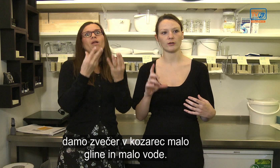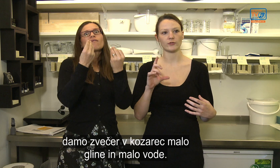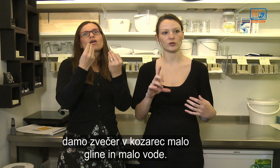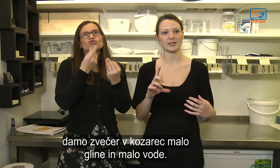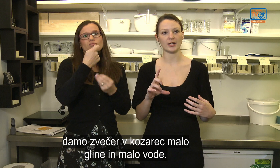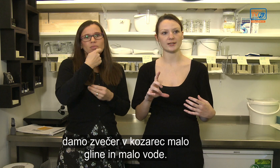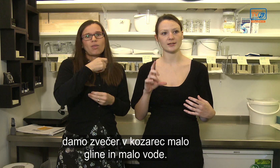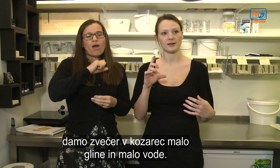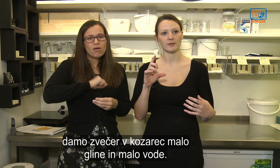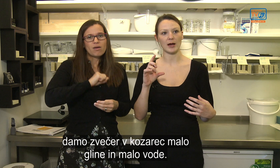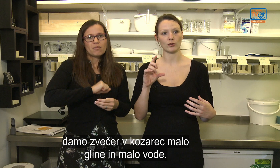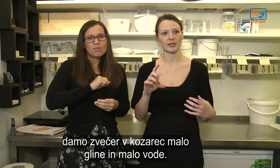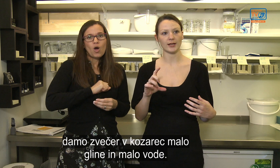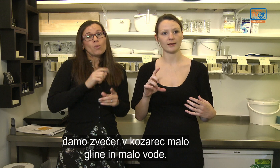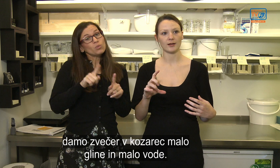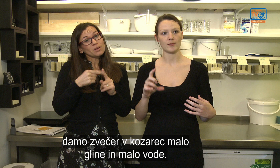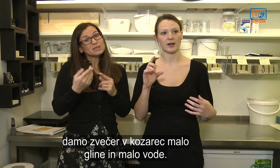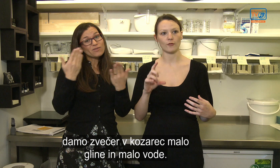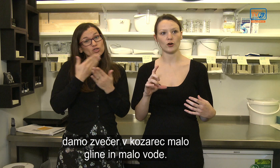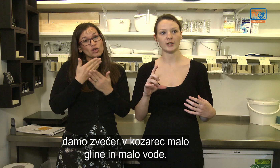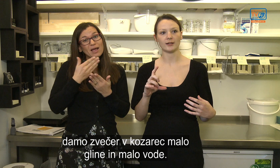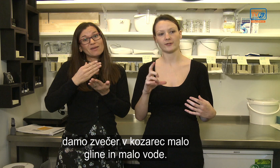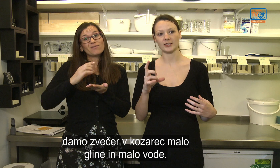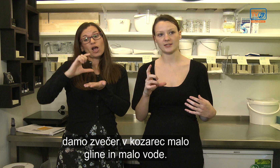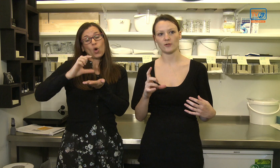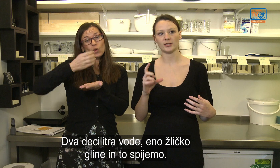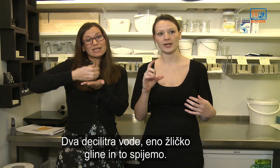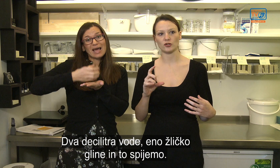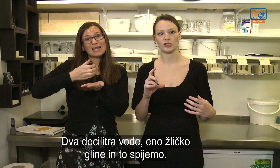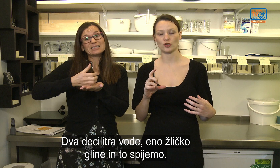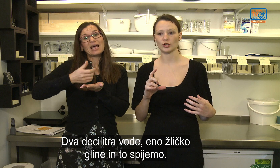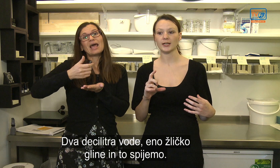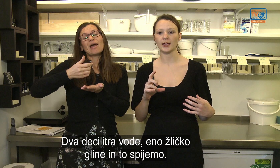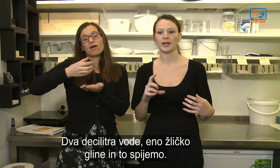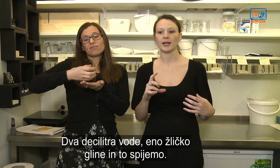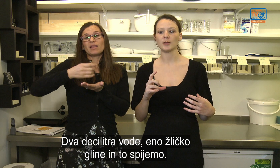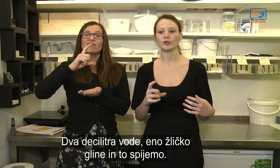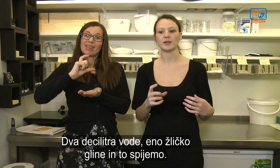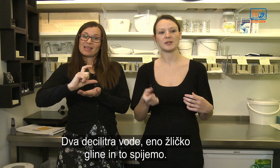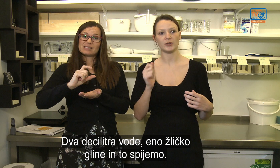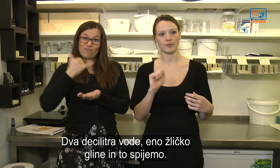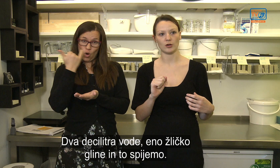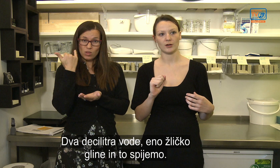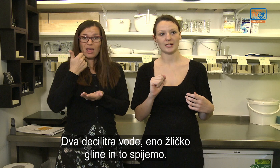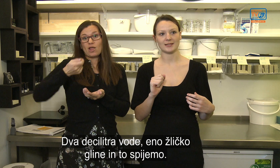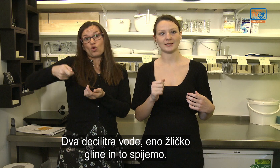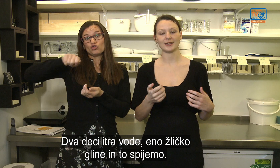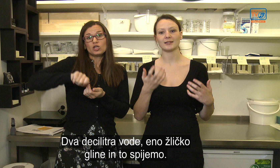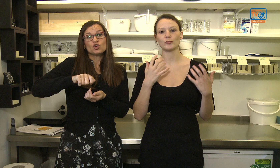v kozarec malo gline, malo vode, 2 deci vode, 1 žličko gline in potem spijemo. Zaradi tega, da v bistvu